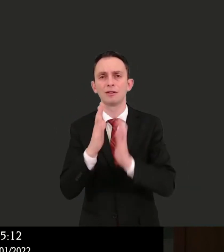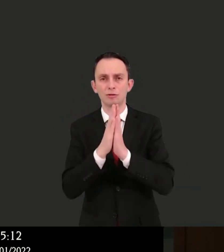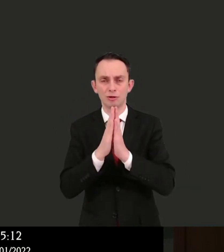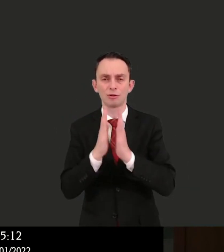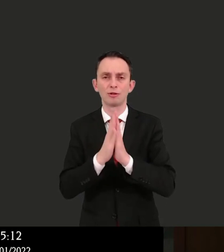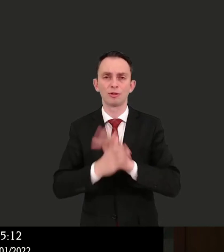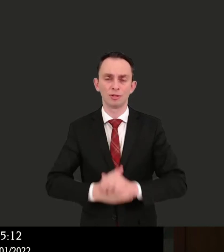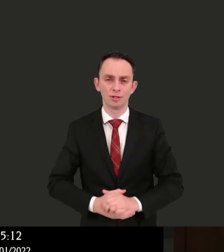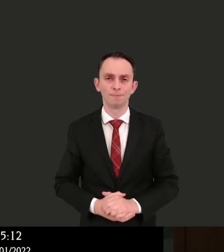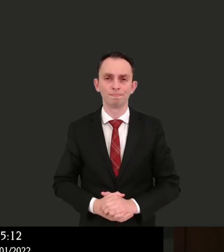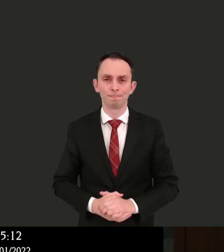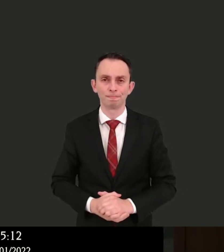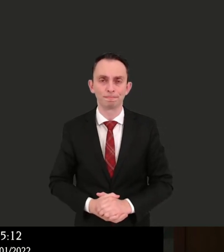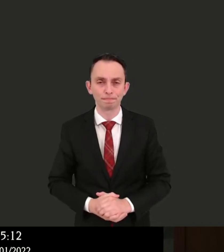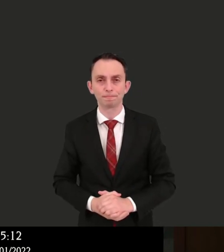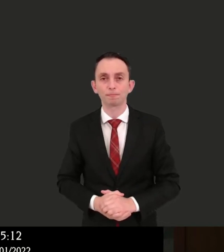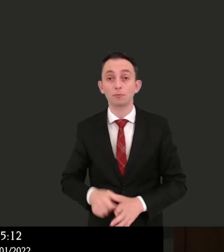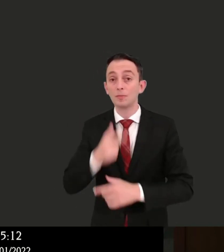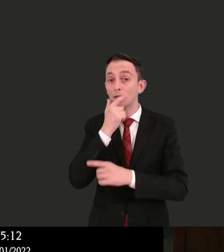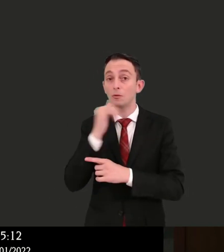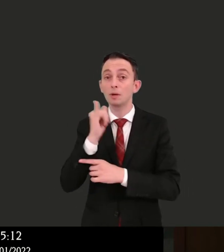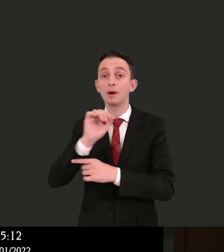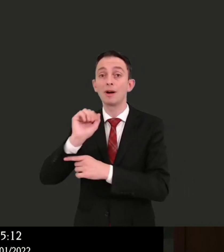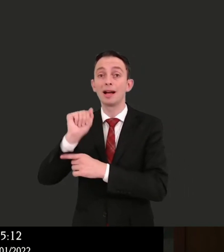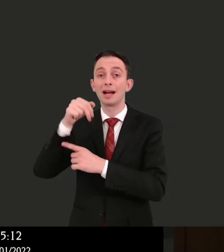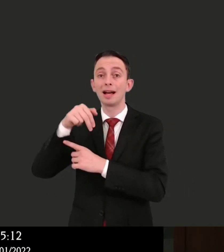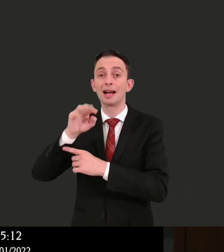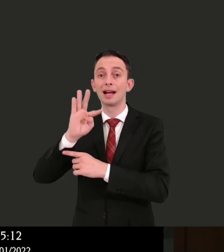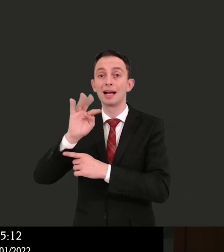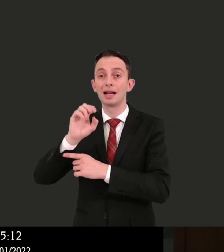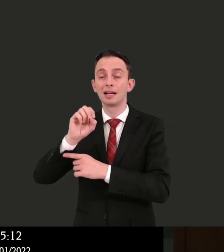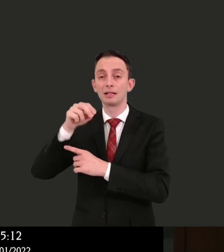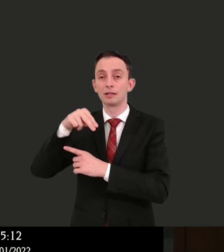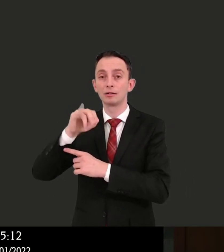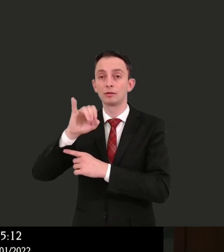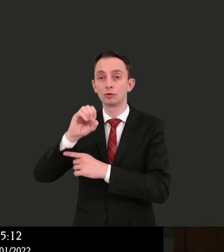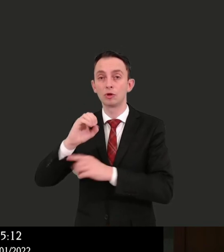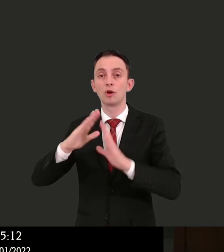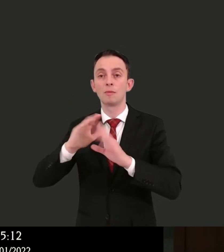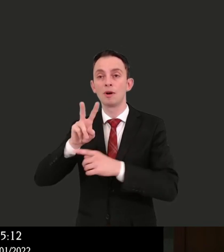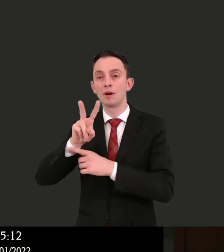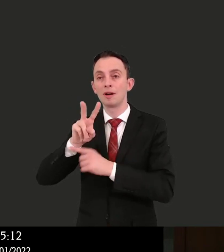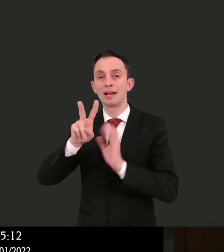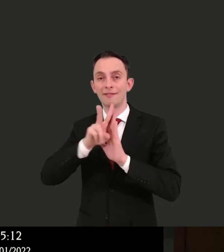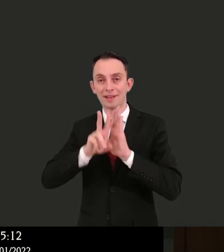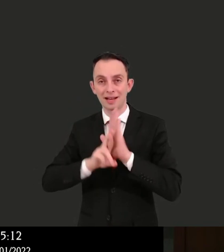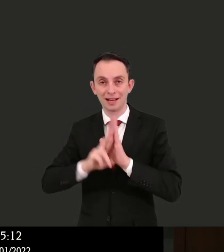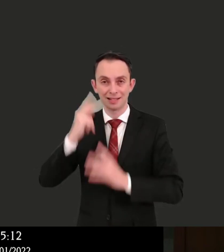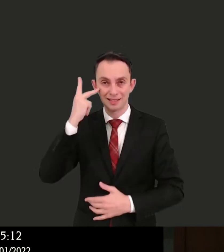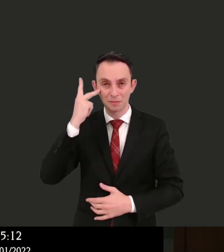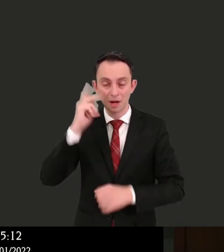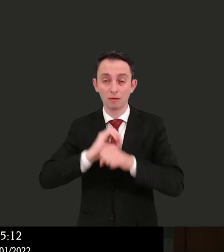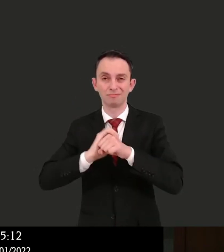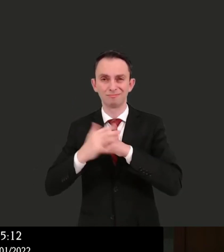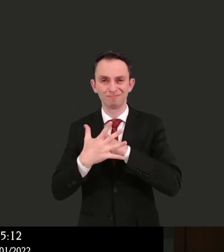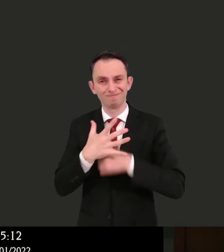orações. Irmão Antônio Vaiano e irmã Diva da Vila Ré estão com Covid e rogam